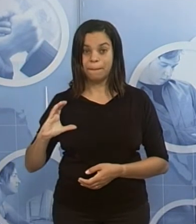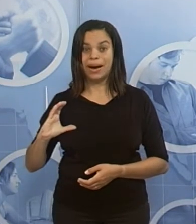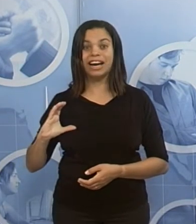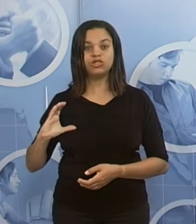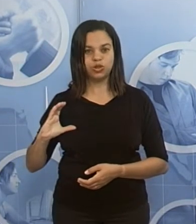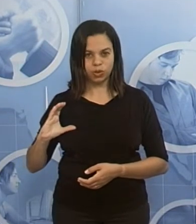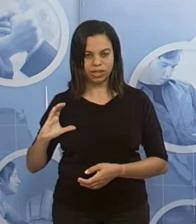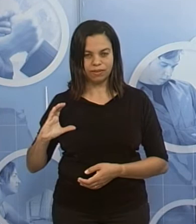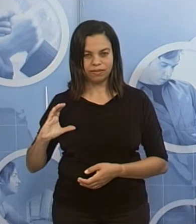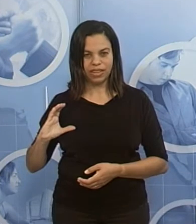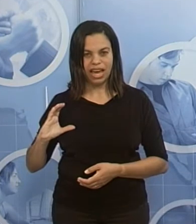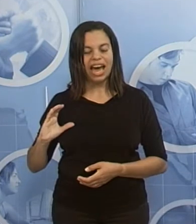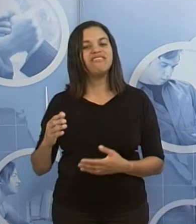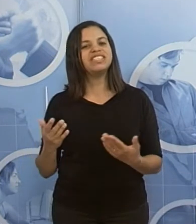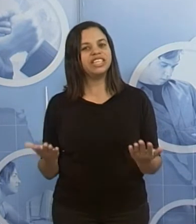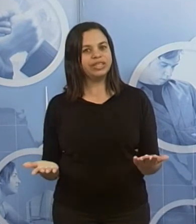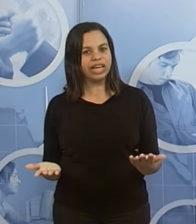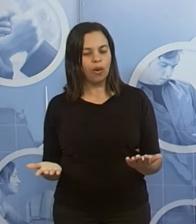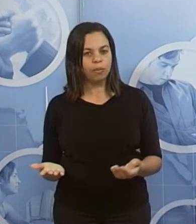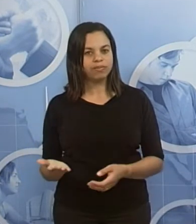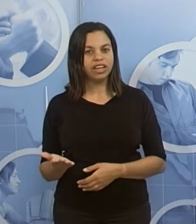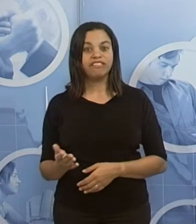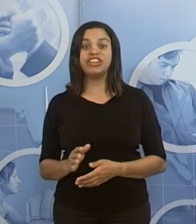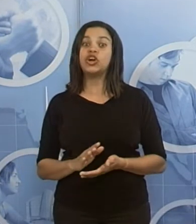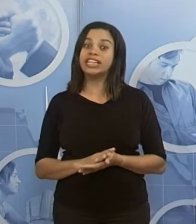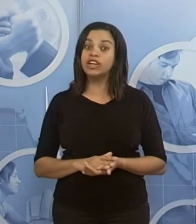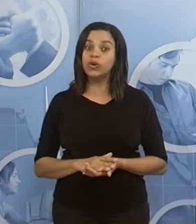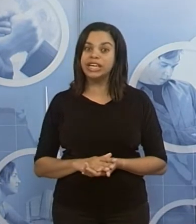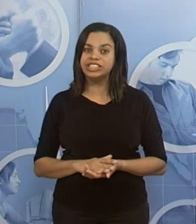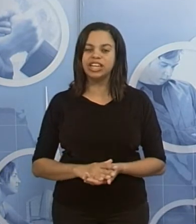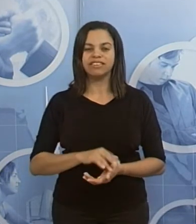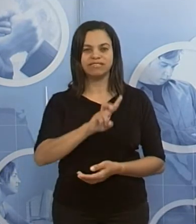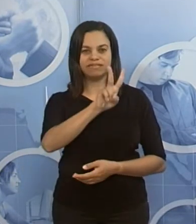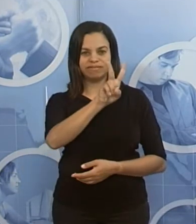Barra do Choça. Revisando então, Vitória da Conquista.